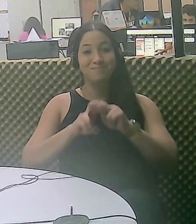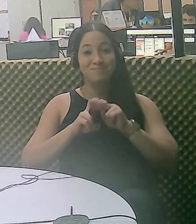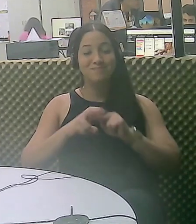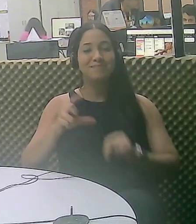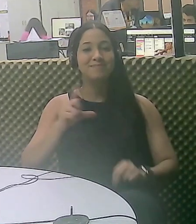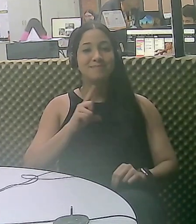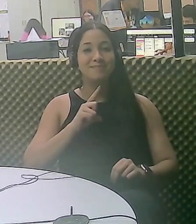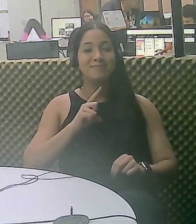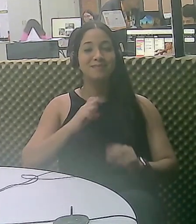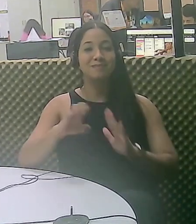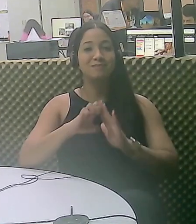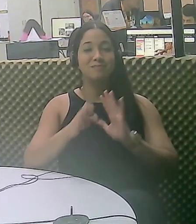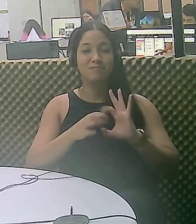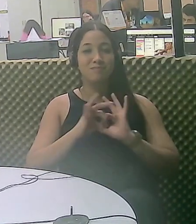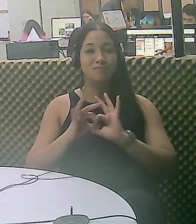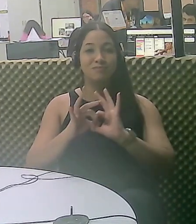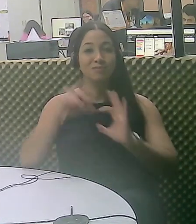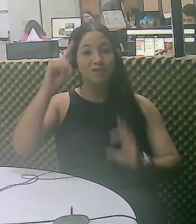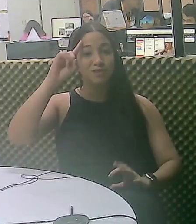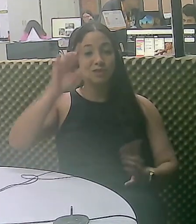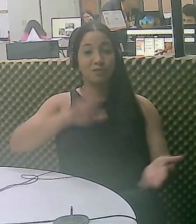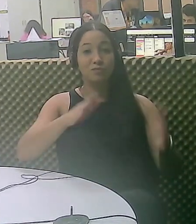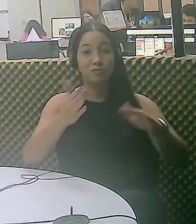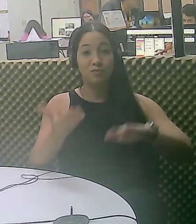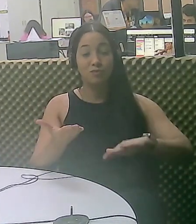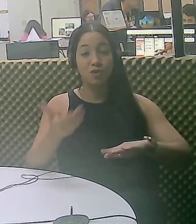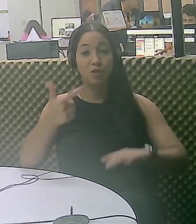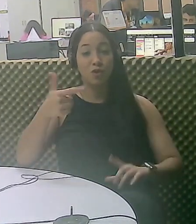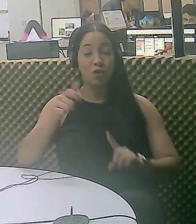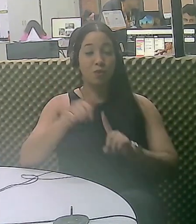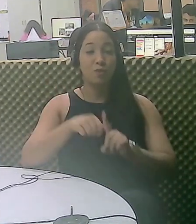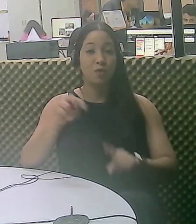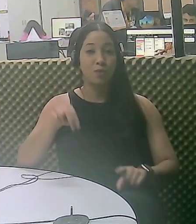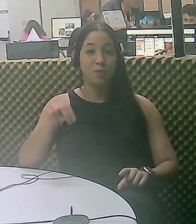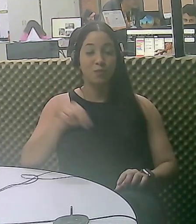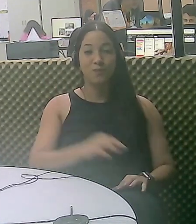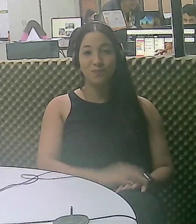haverá emenda com o feriado do Dia de Finados em 2 de novembro.